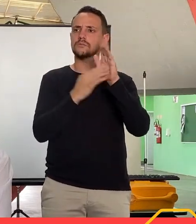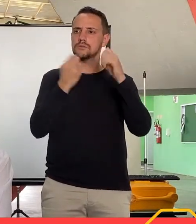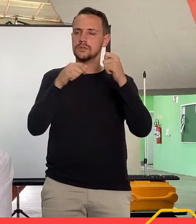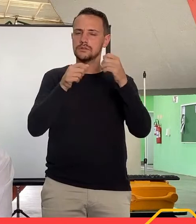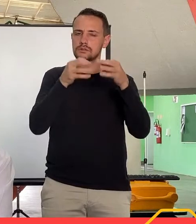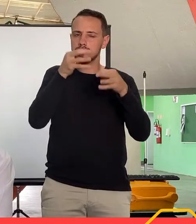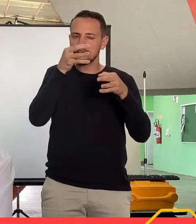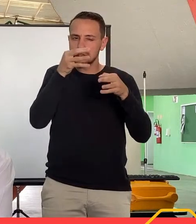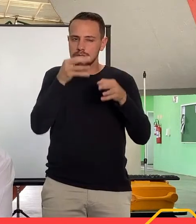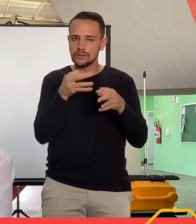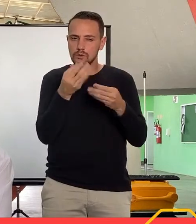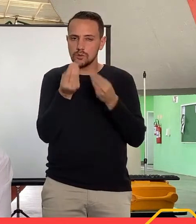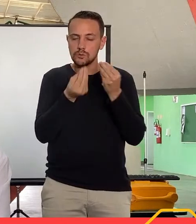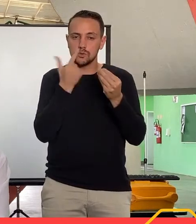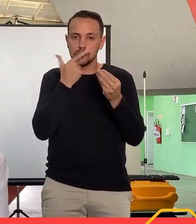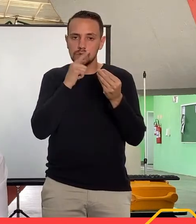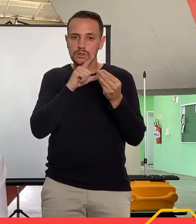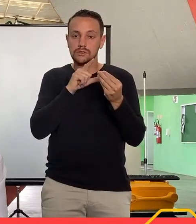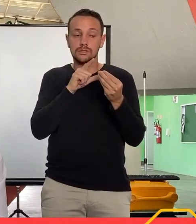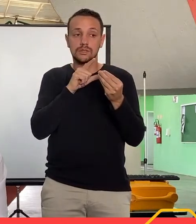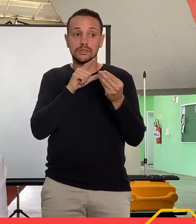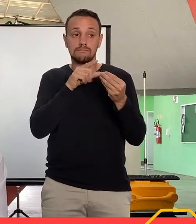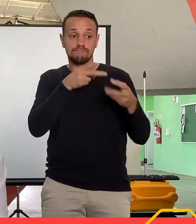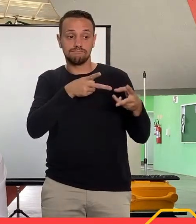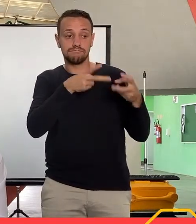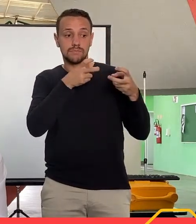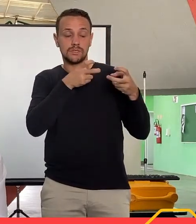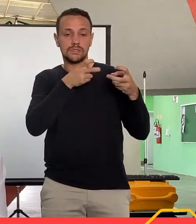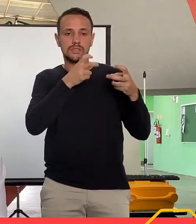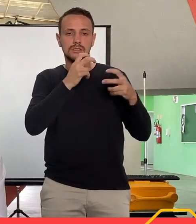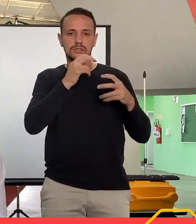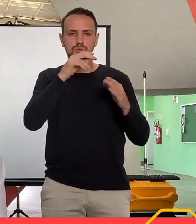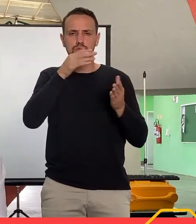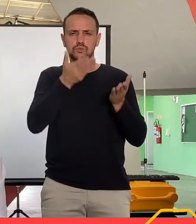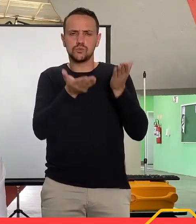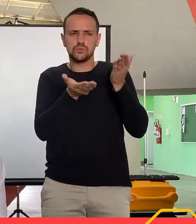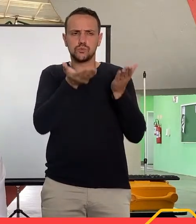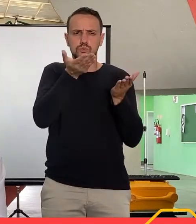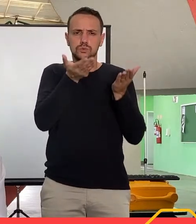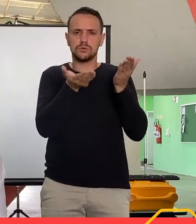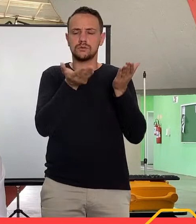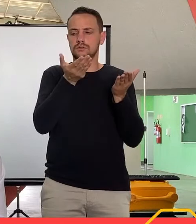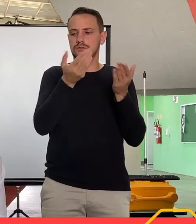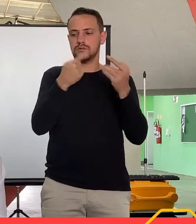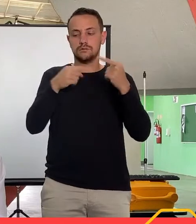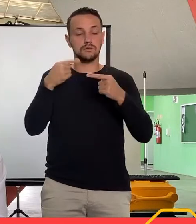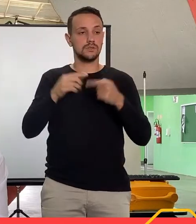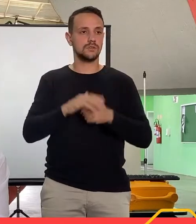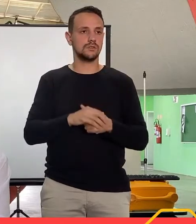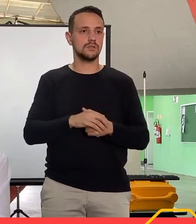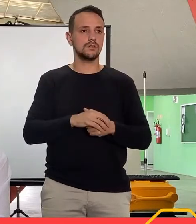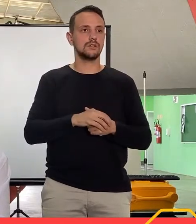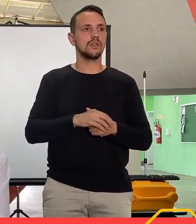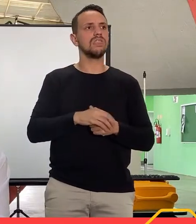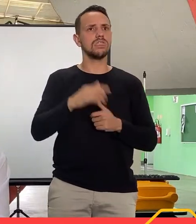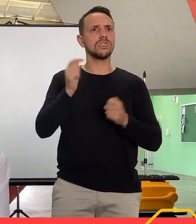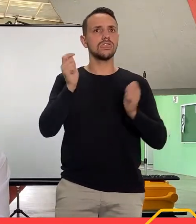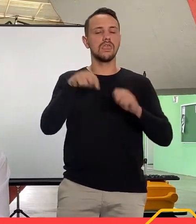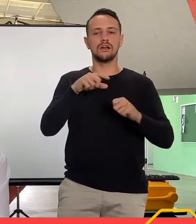conflitos. Né? É muito difícil você... Tem várias situações em que esses conflitos se